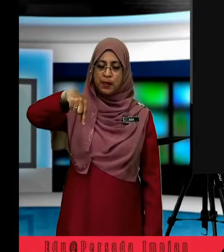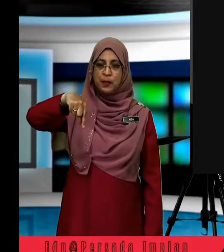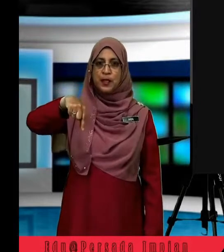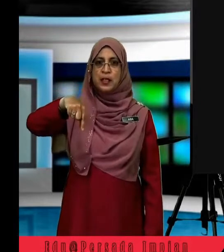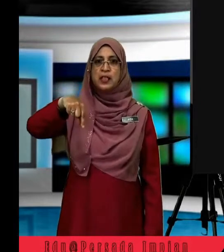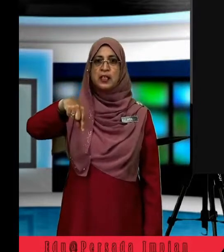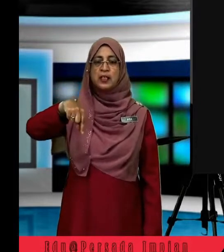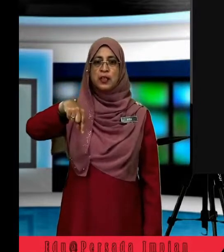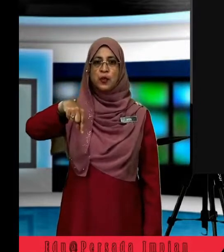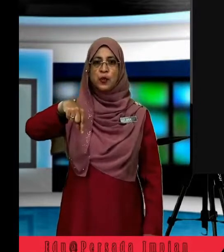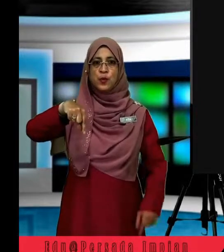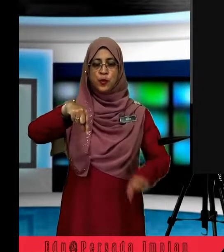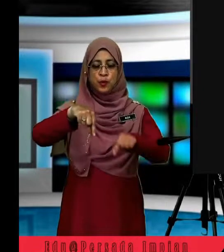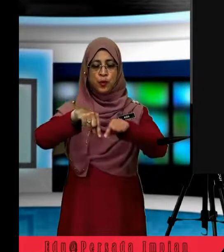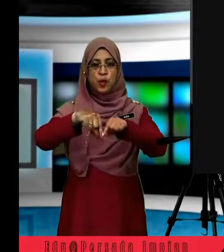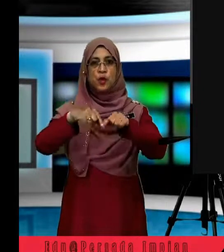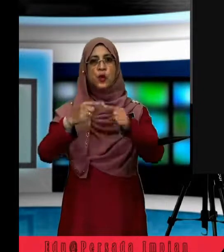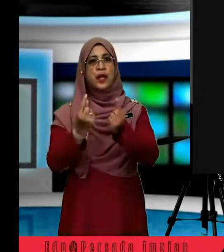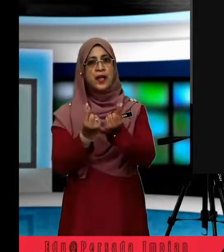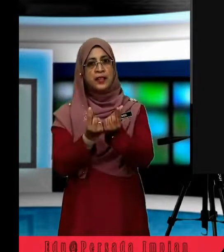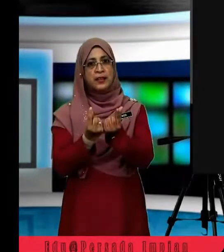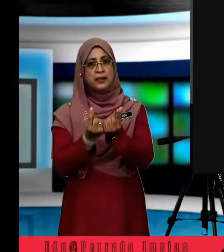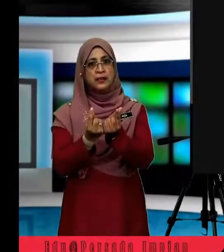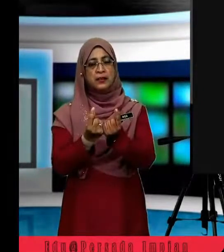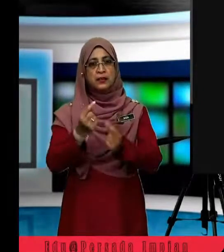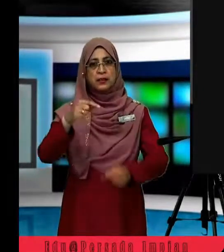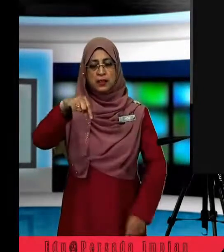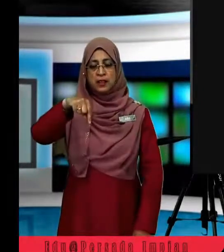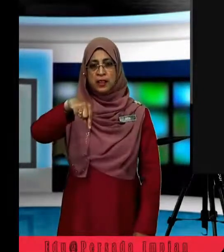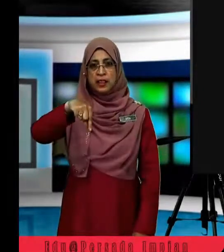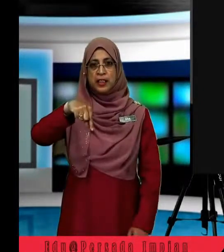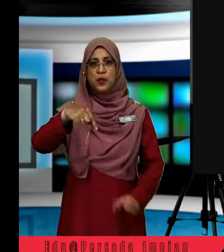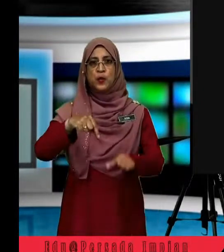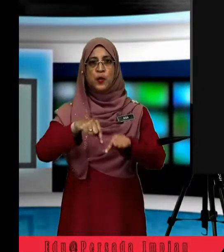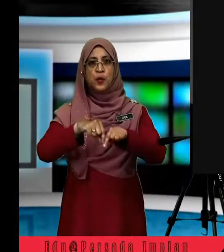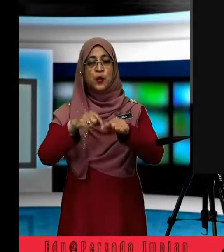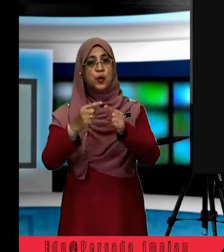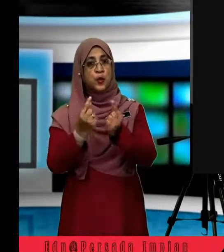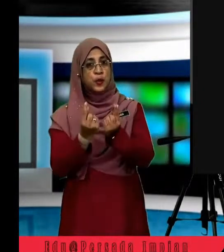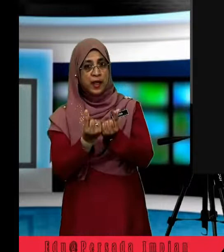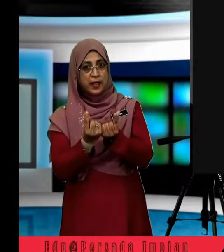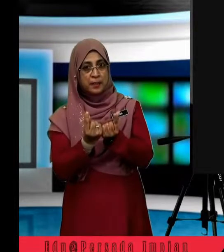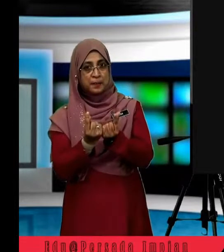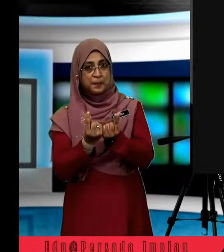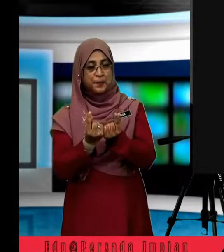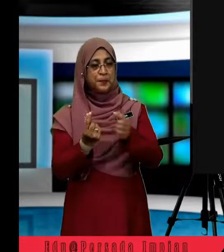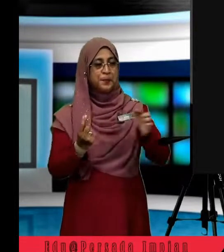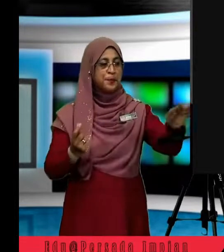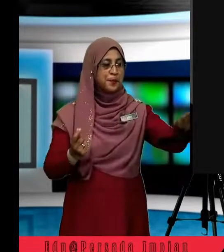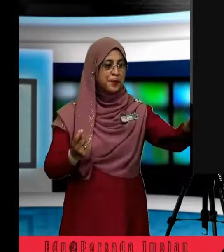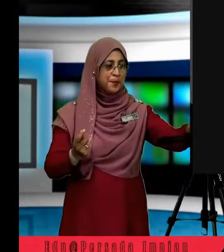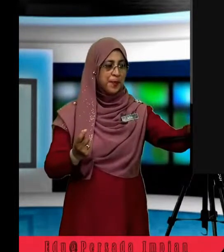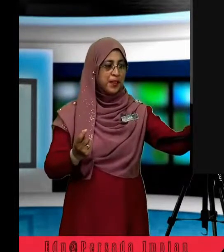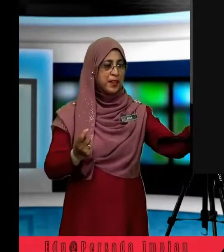dibengkokkan ke bawah hiu Quran hiu Quran